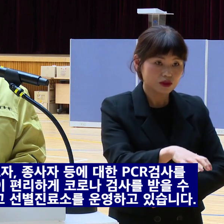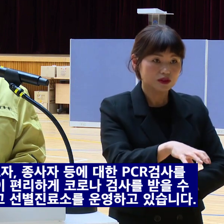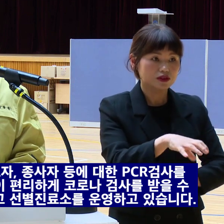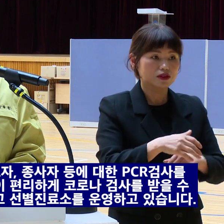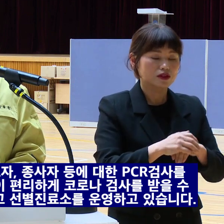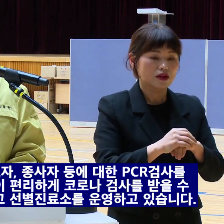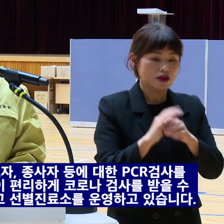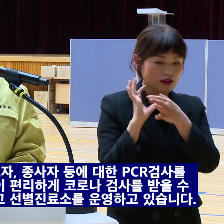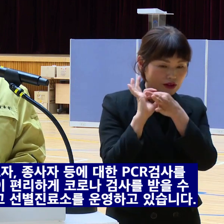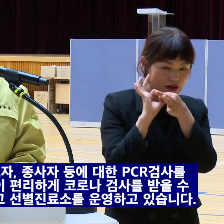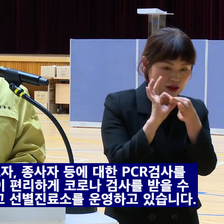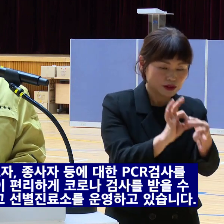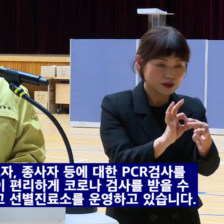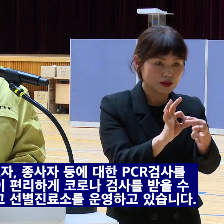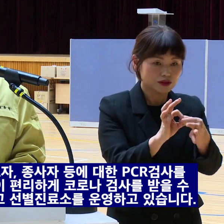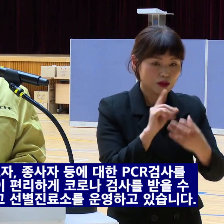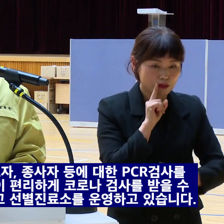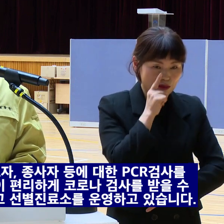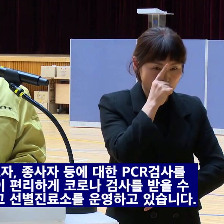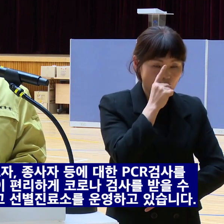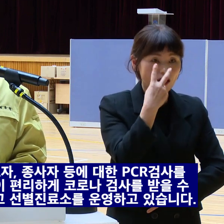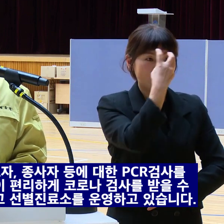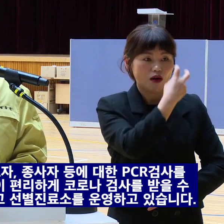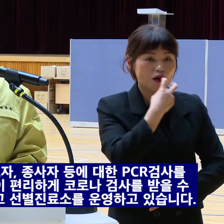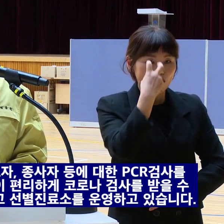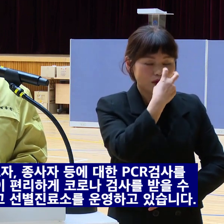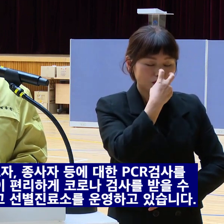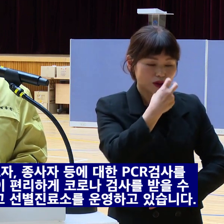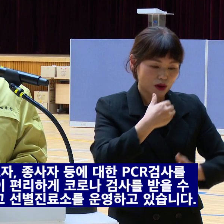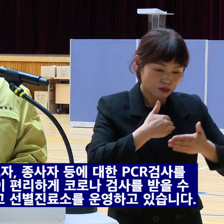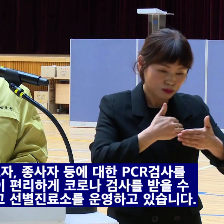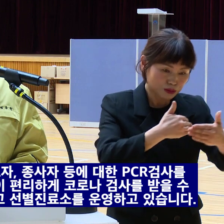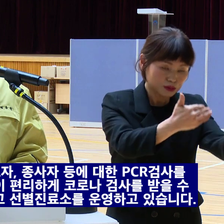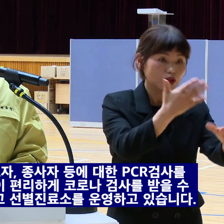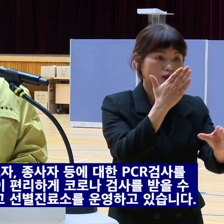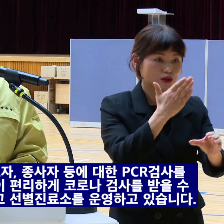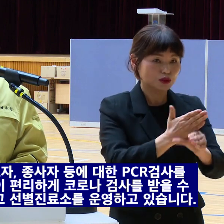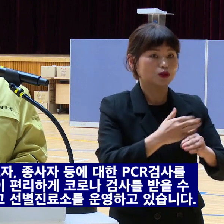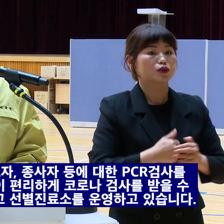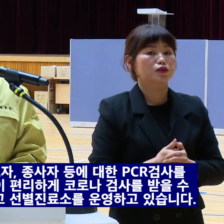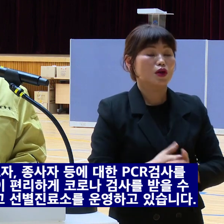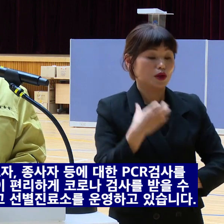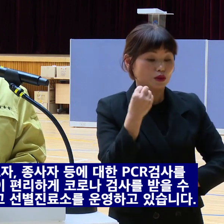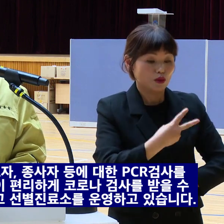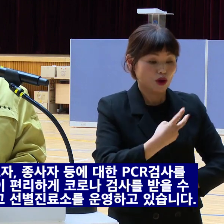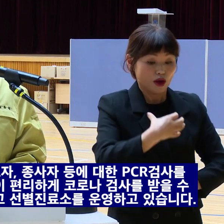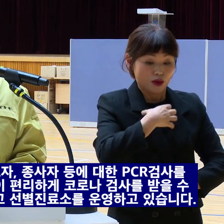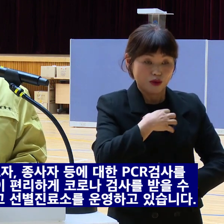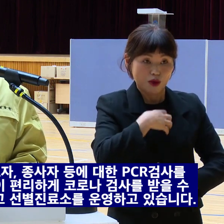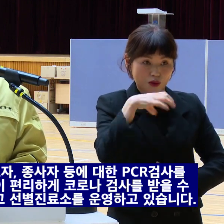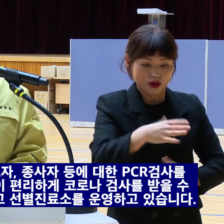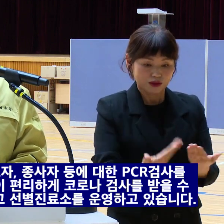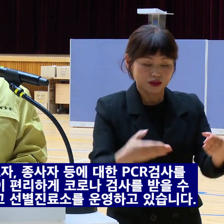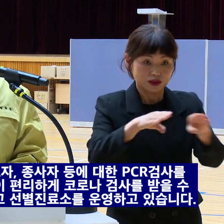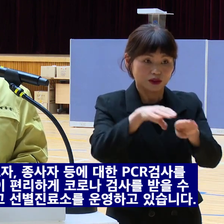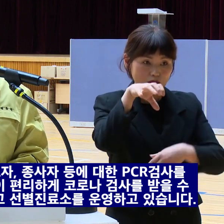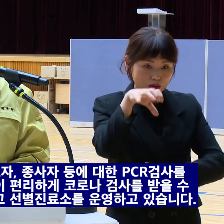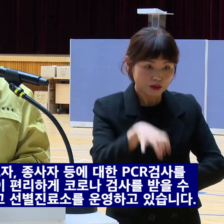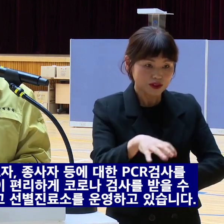실시하고 있으며 주민들이 편리하게 코로나 검사를 받을 수 있도록 토요일은 물론 주말에도 쉬지